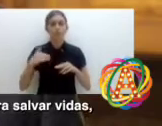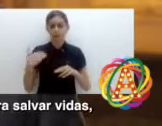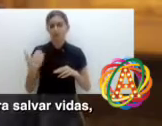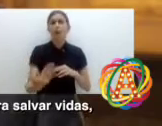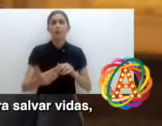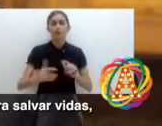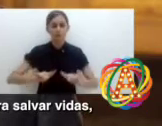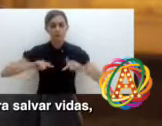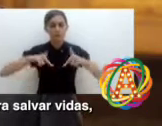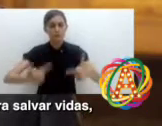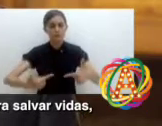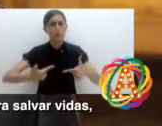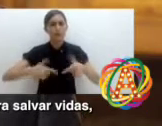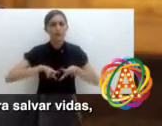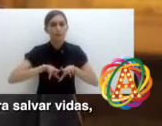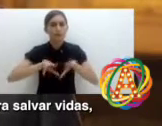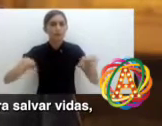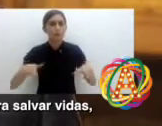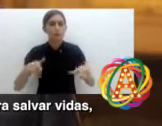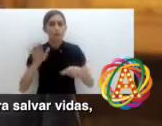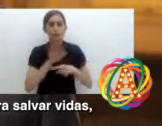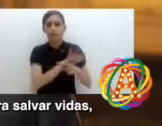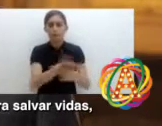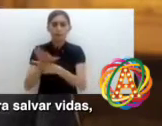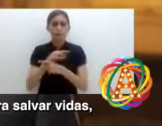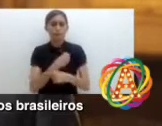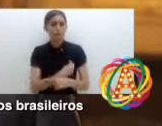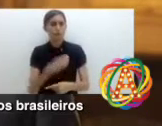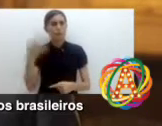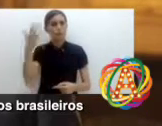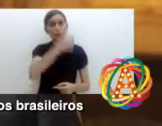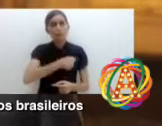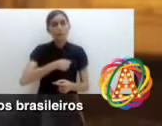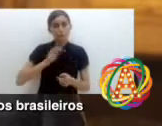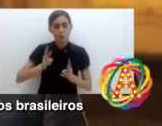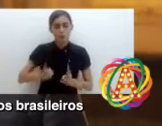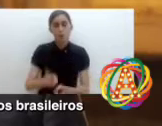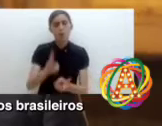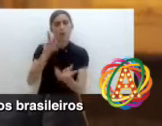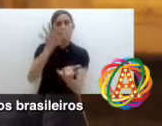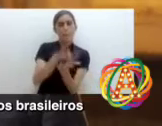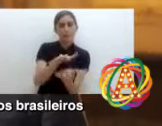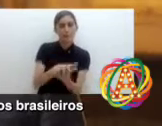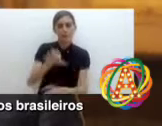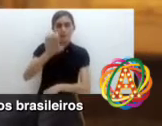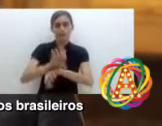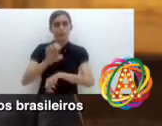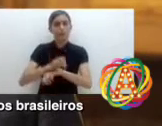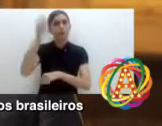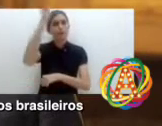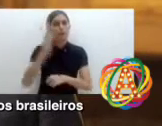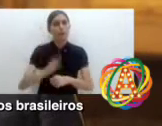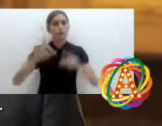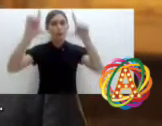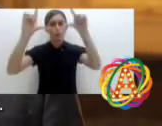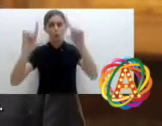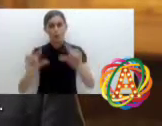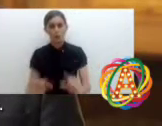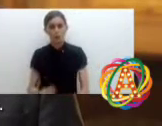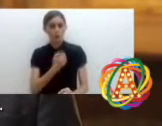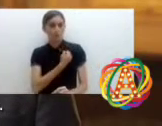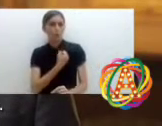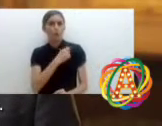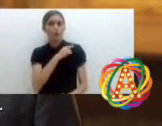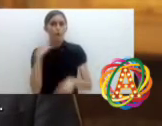isso, vamos tomar uma série de providências para salvar vidas, buscando manter Pernambuco como um dos estados brasileiros de